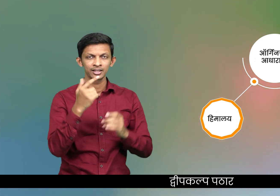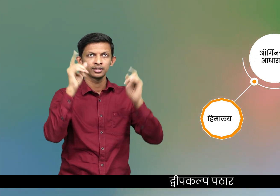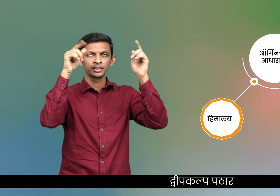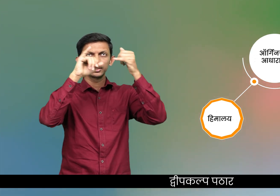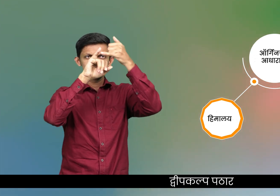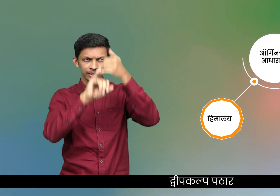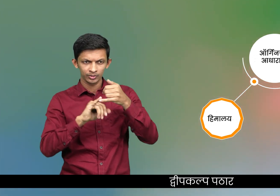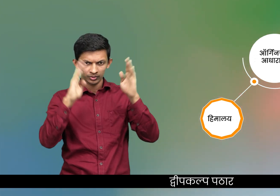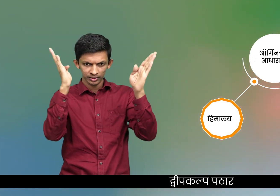द्वीपकल्प पठार.